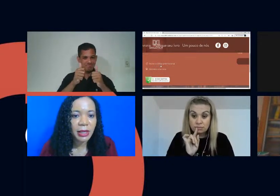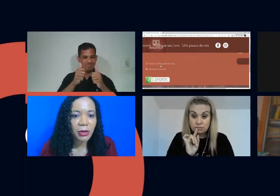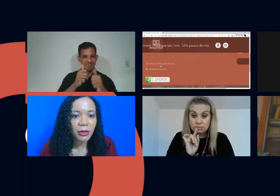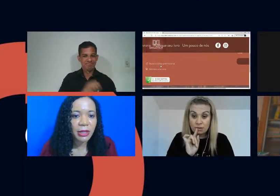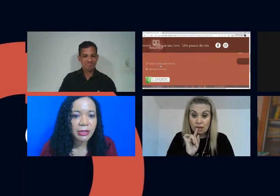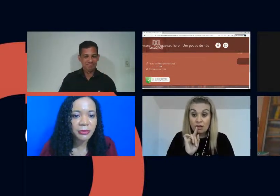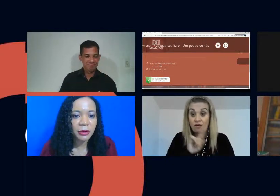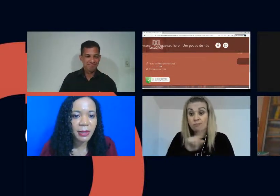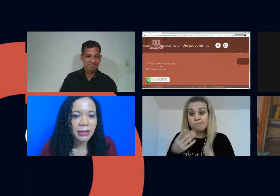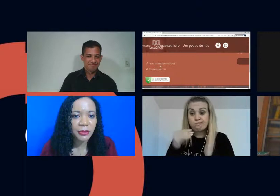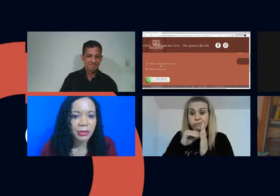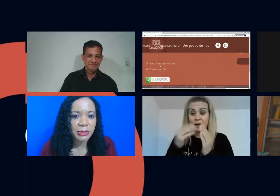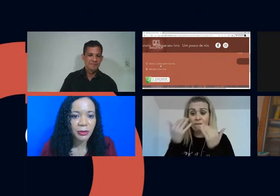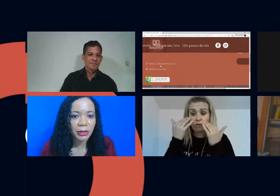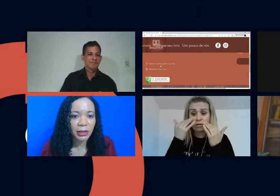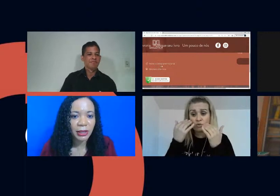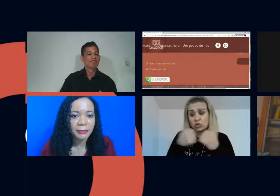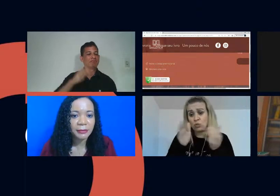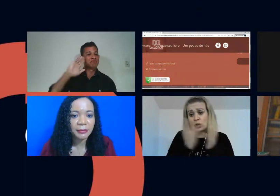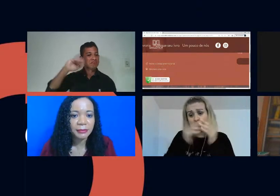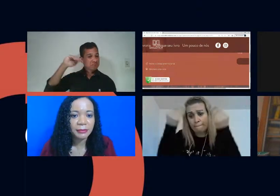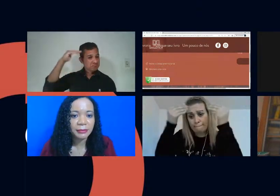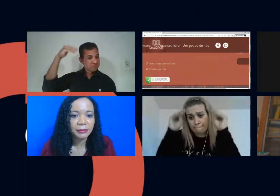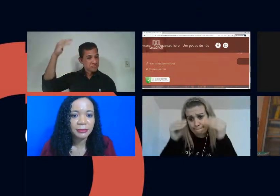E aí você coloca as informações,